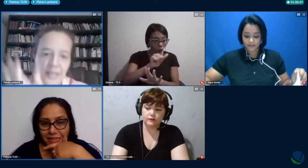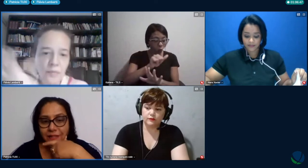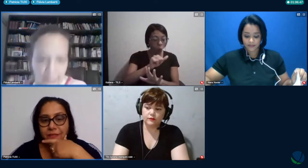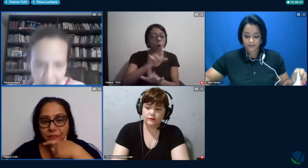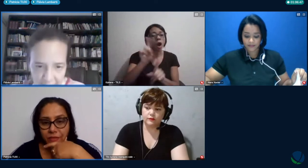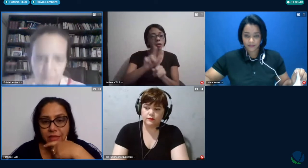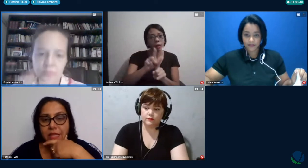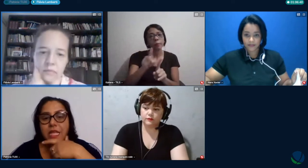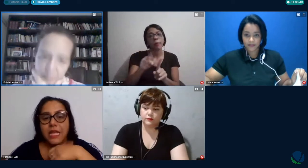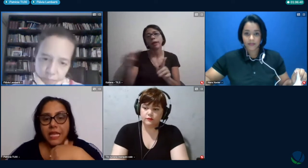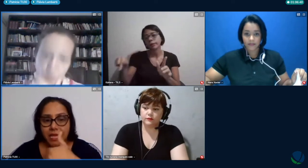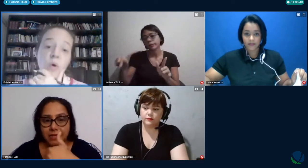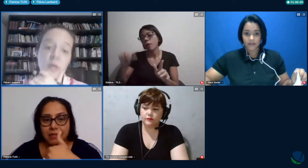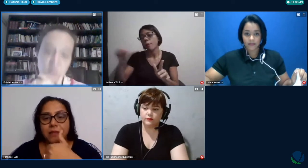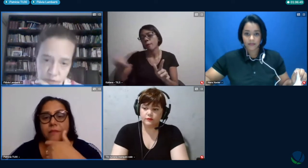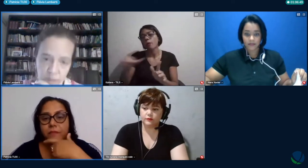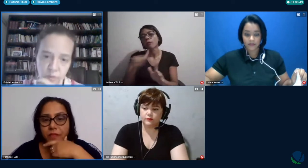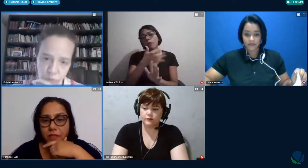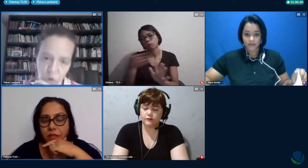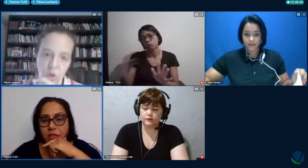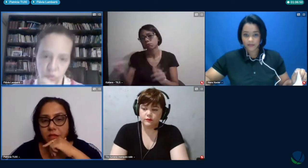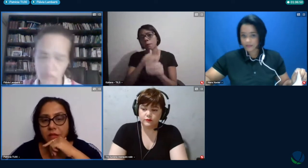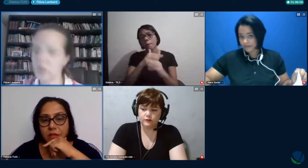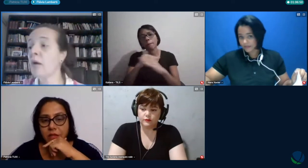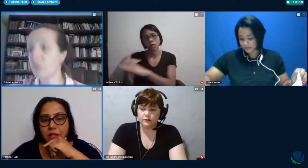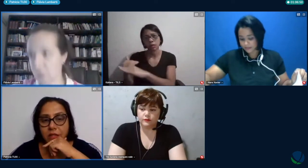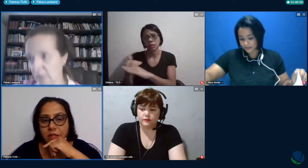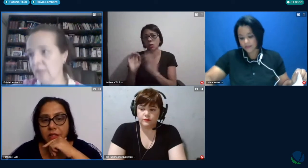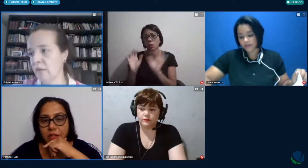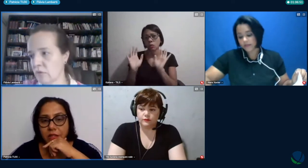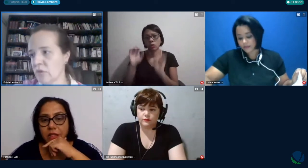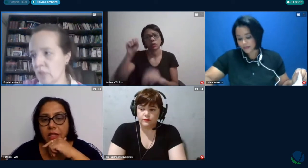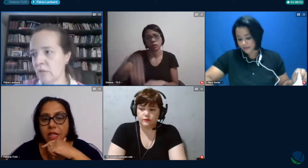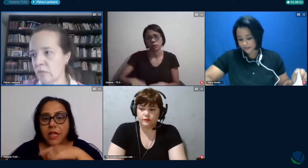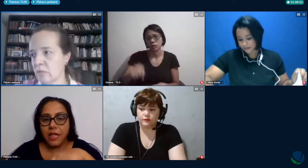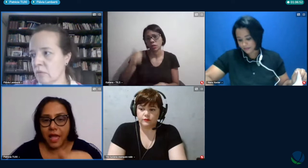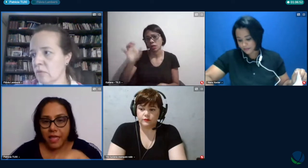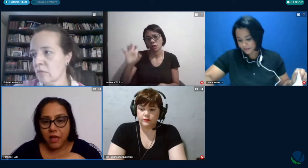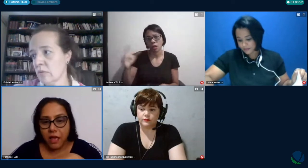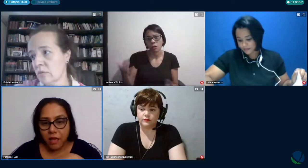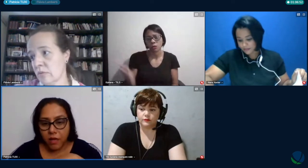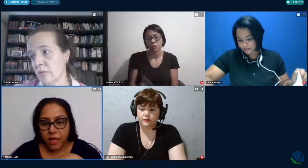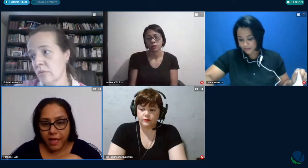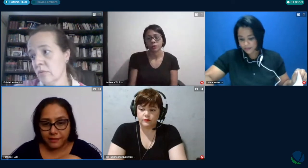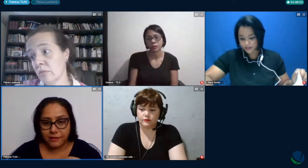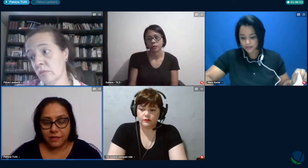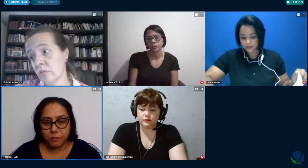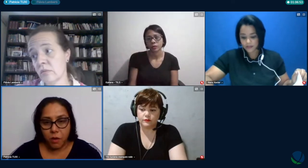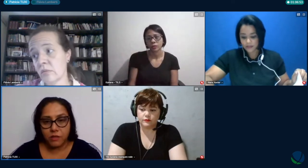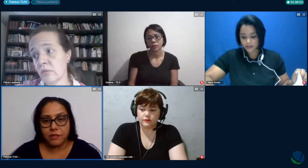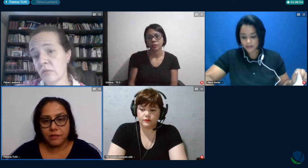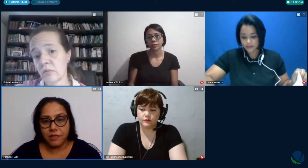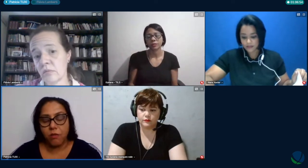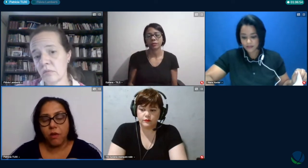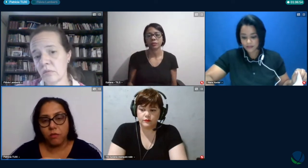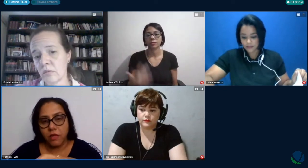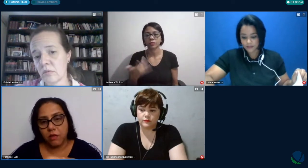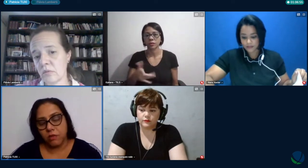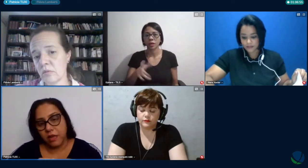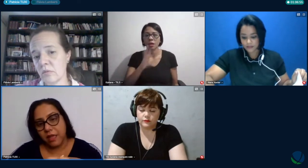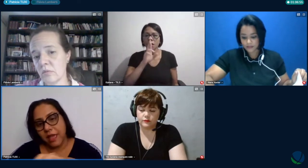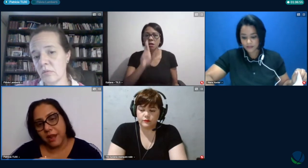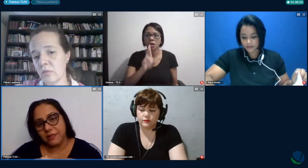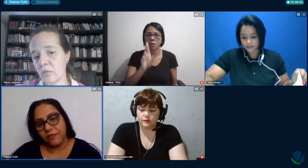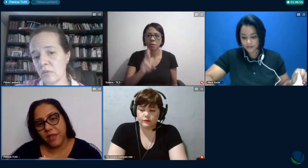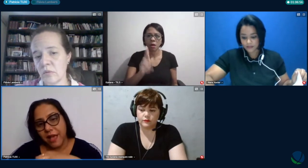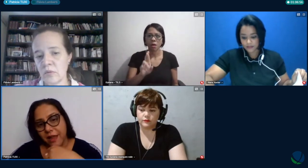que tem que mudar depois. Isso. Não, lógico. Não, sim. E aí, essas respostas, então,